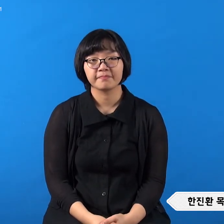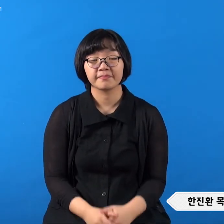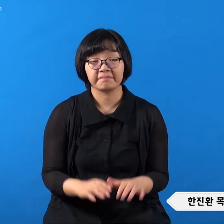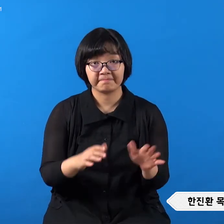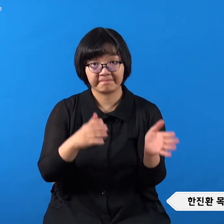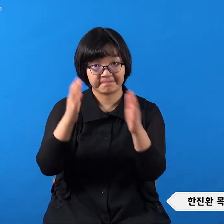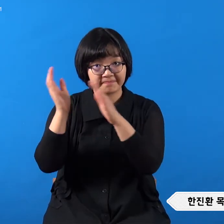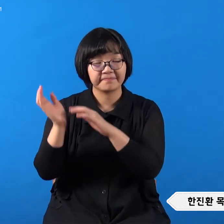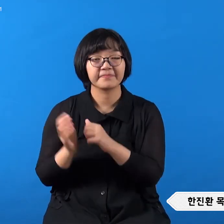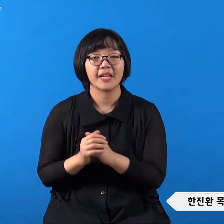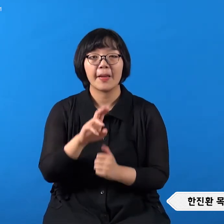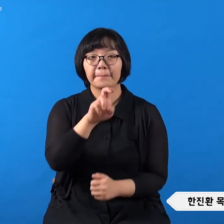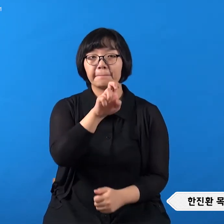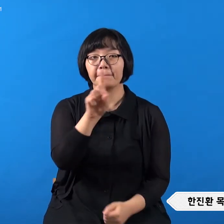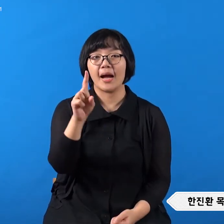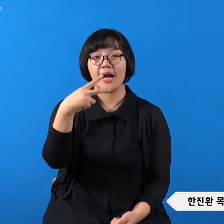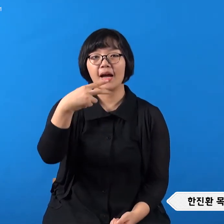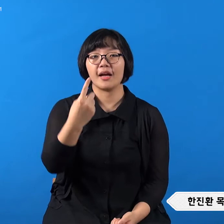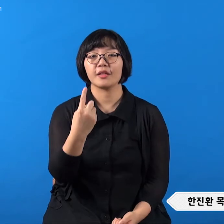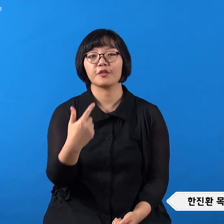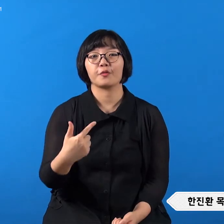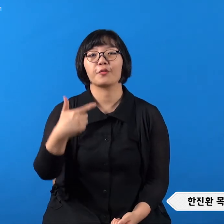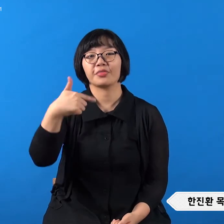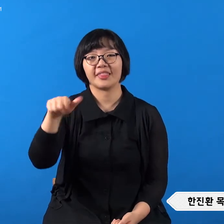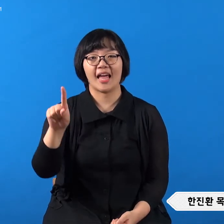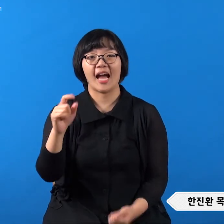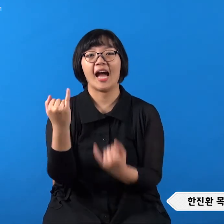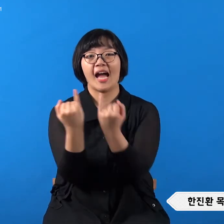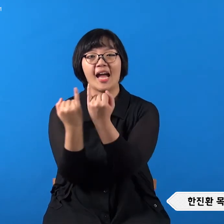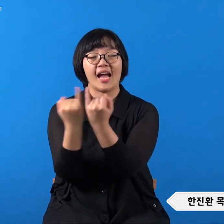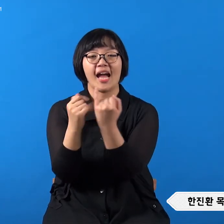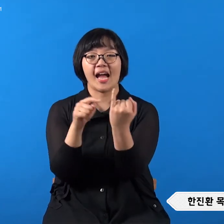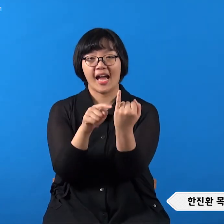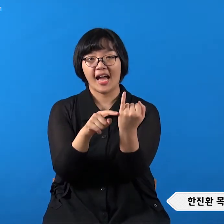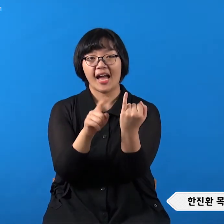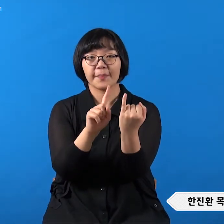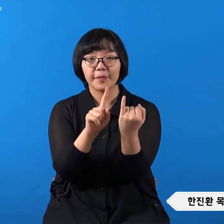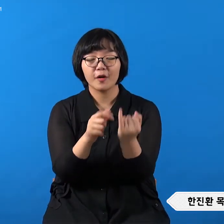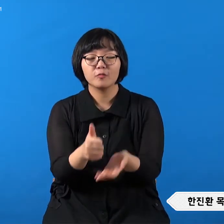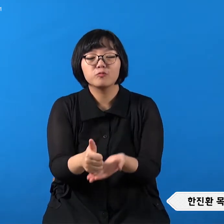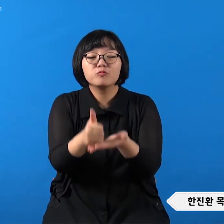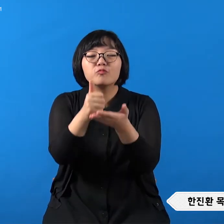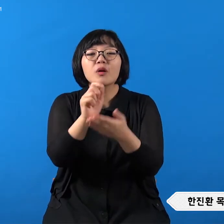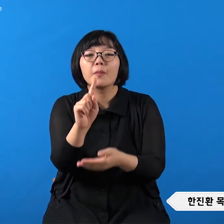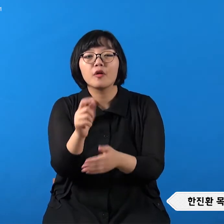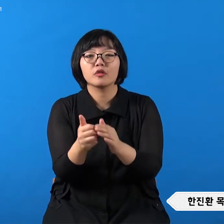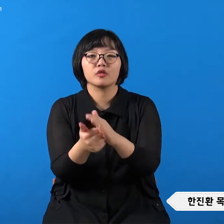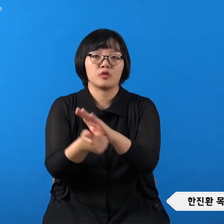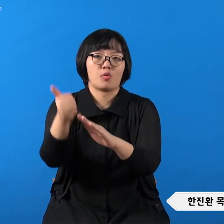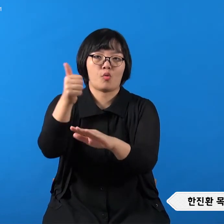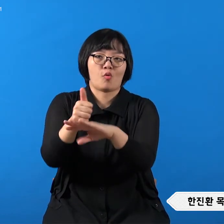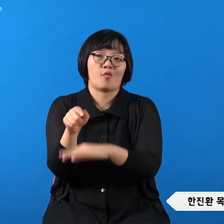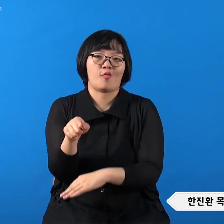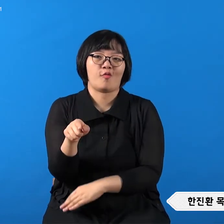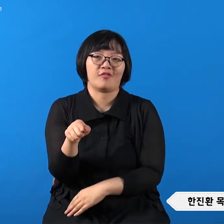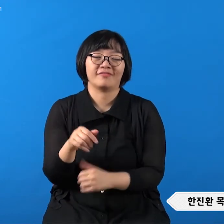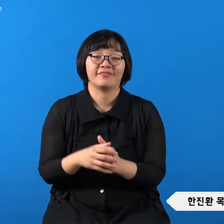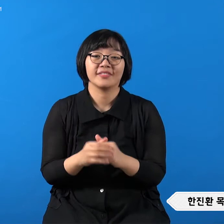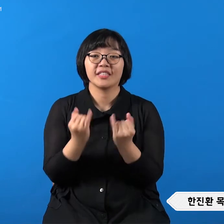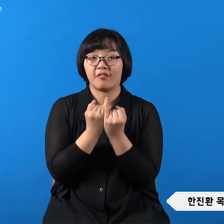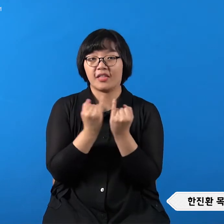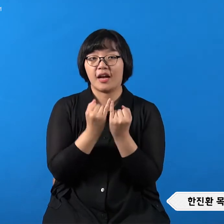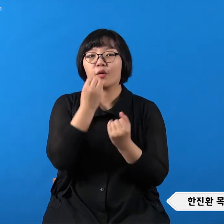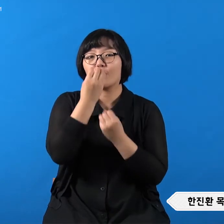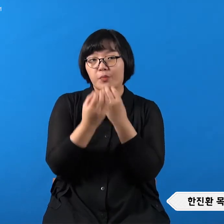팝의 전설이라고 불리는 마돈나는 성공이라는 우상을 섬기고 산 사람입니다. 그가 이렇게 말했습니다.